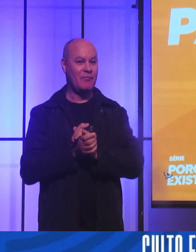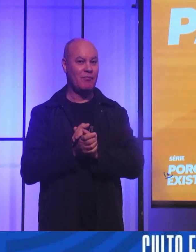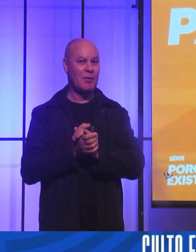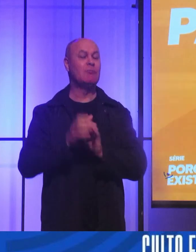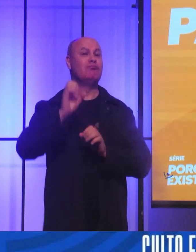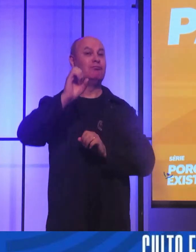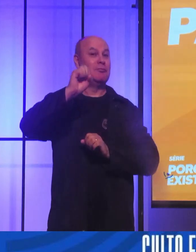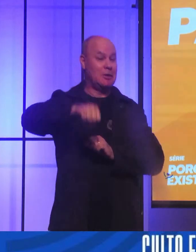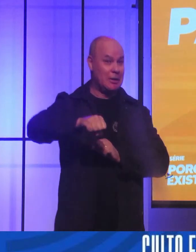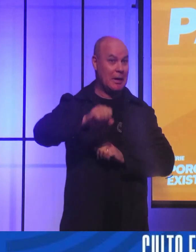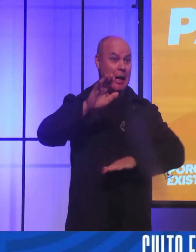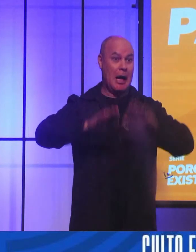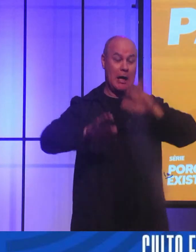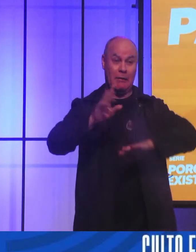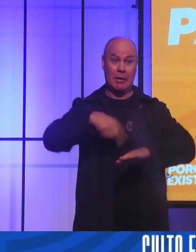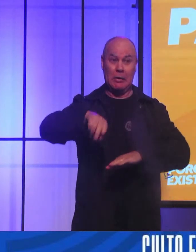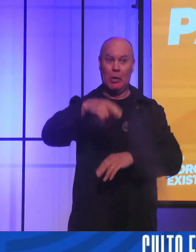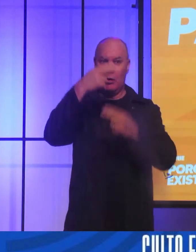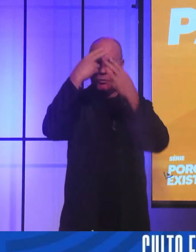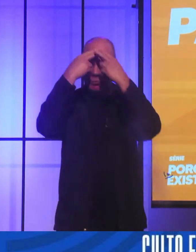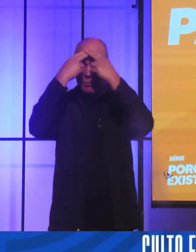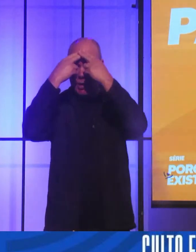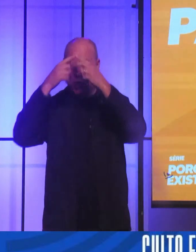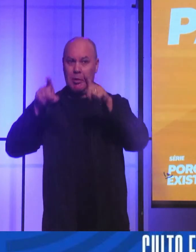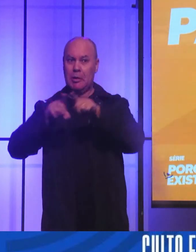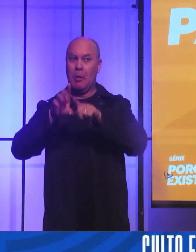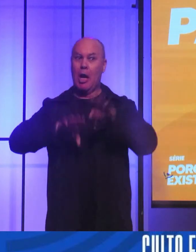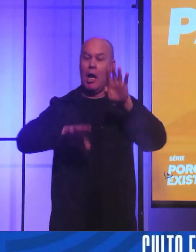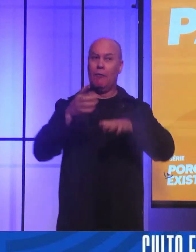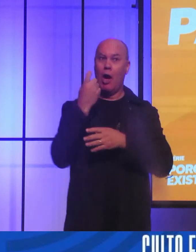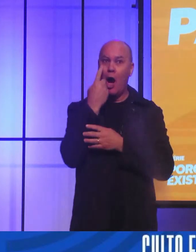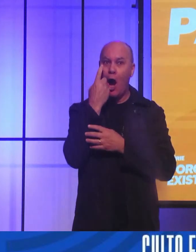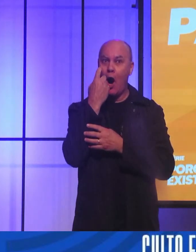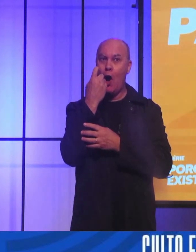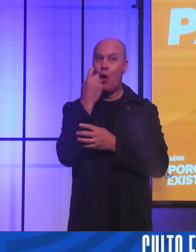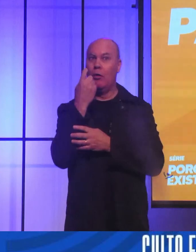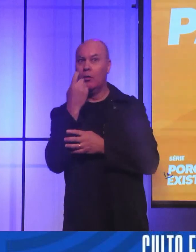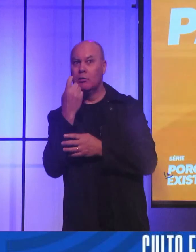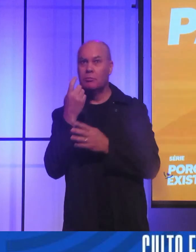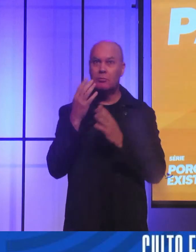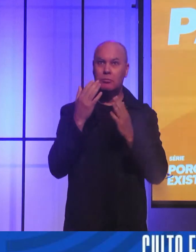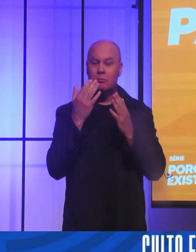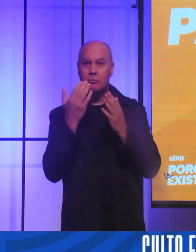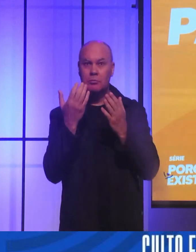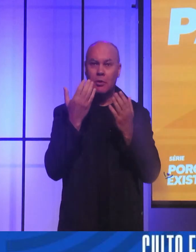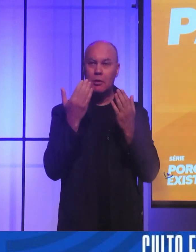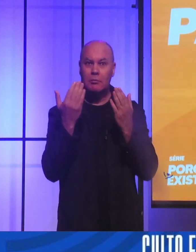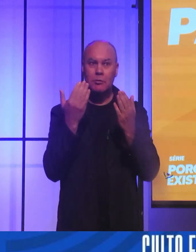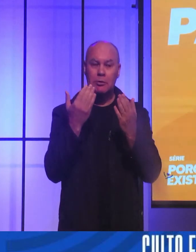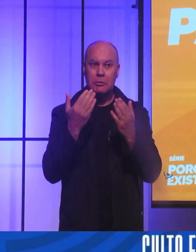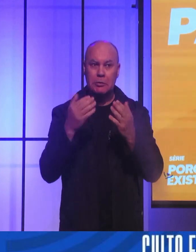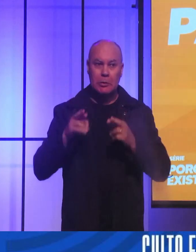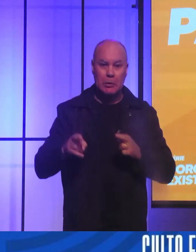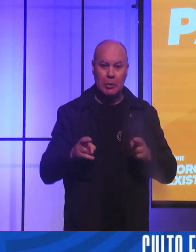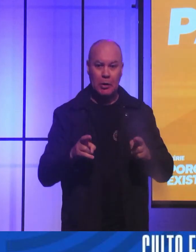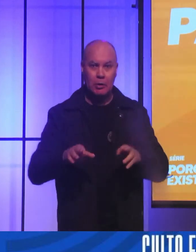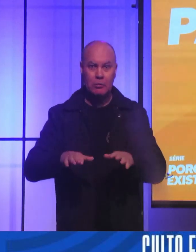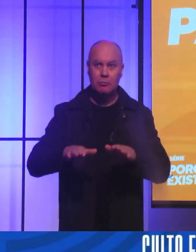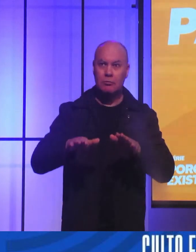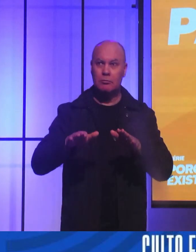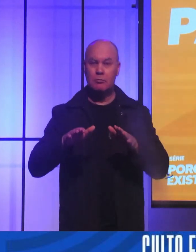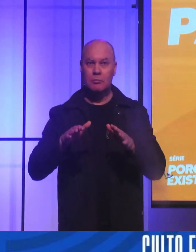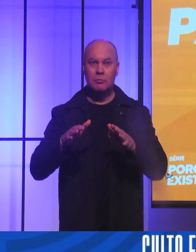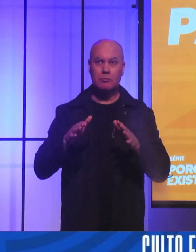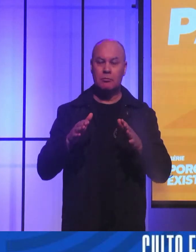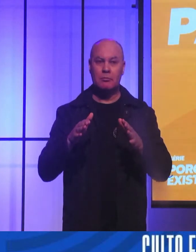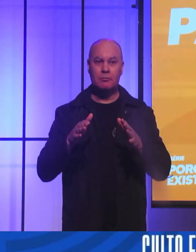no gato, né? Então a gente um olho na notícia para ver o nível do rio e um olho para levantar as coisas dentro de casa e